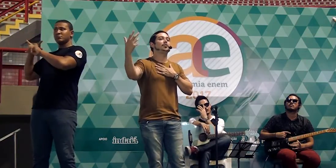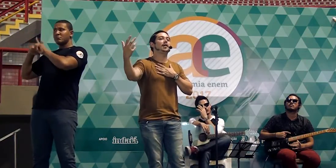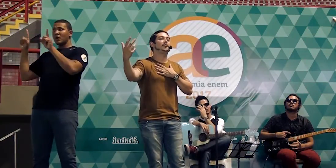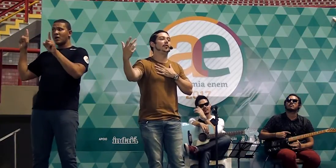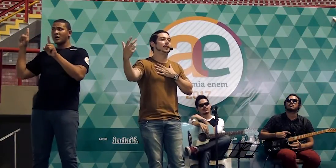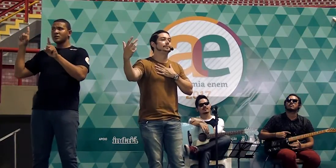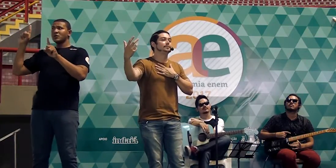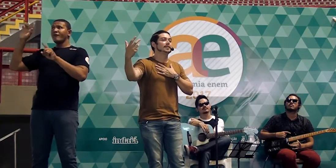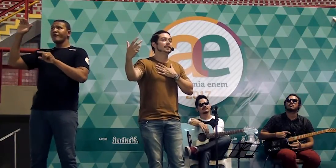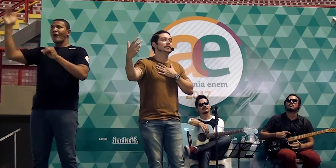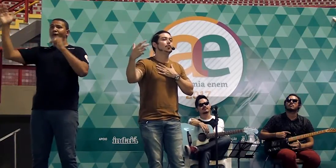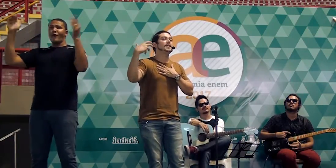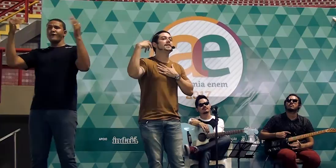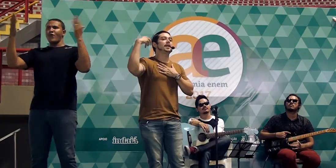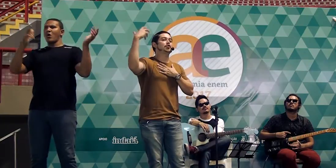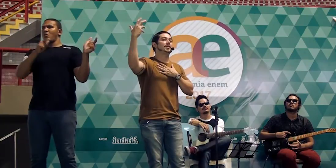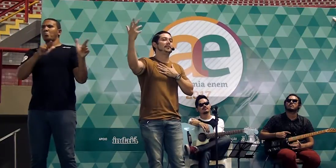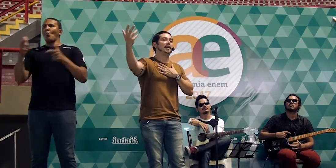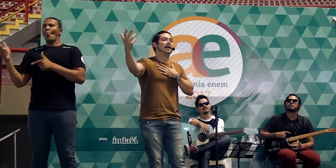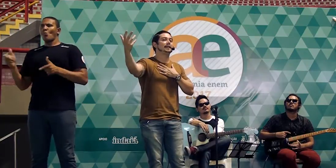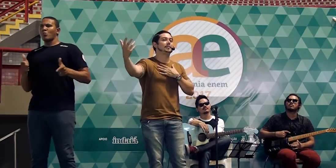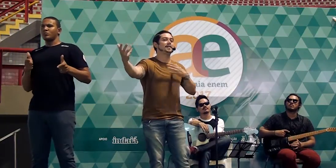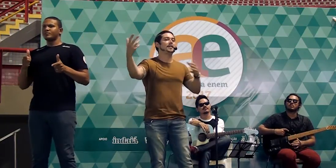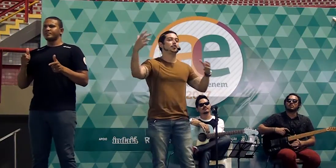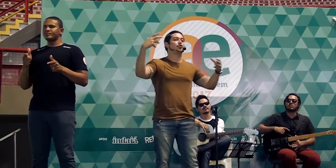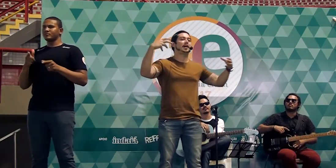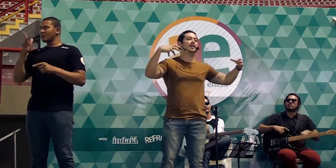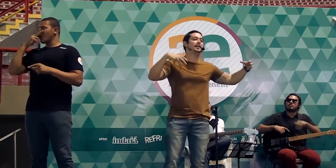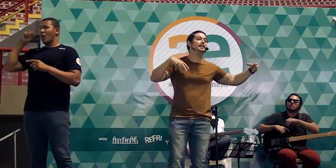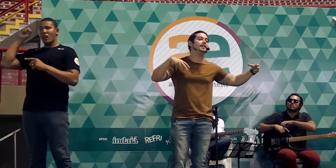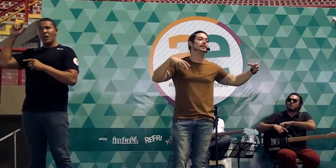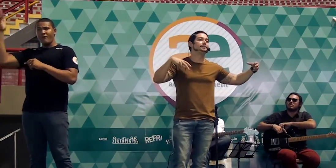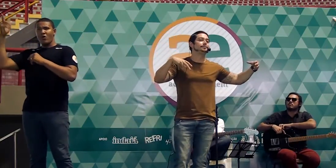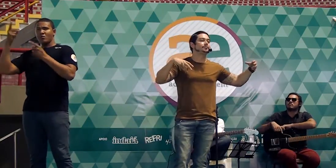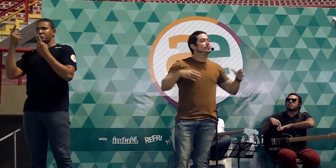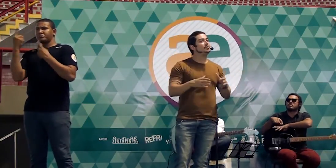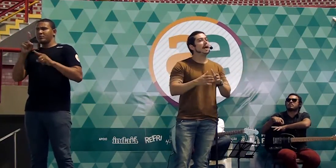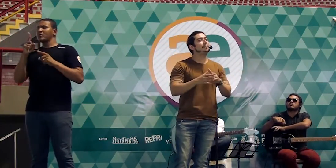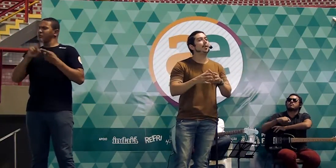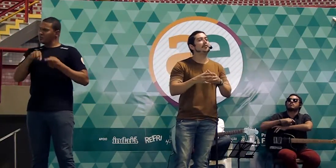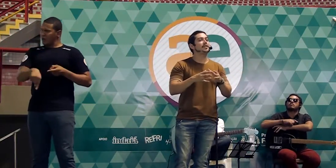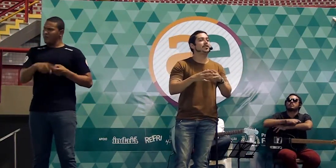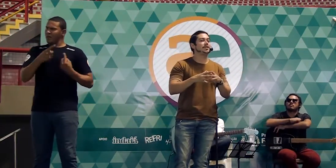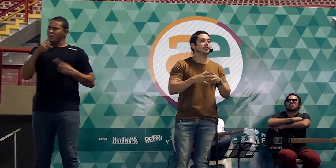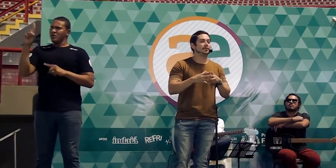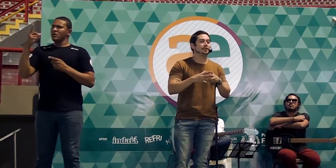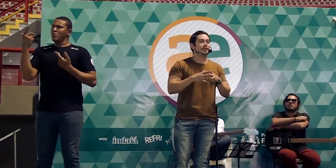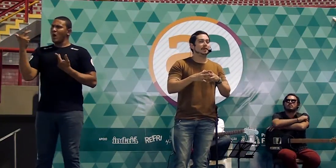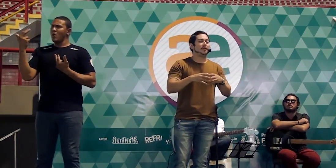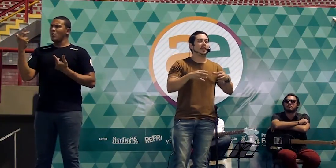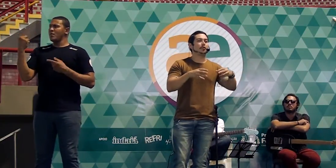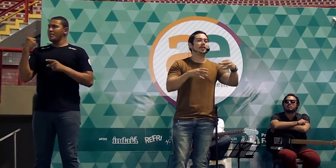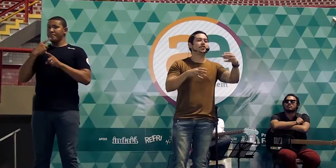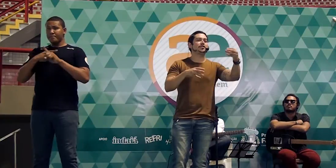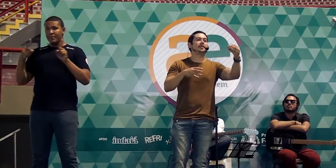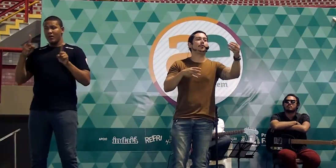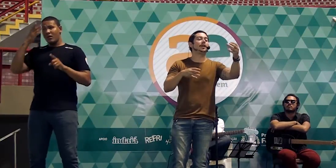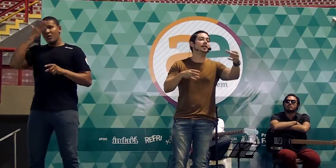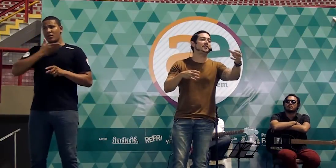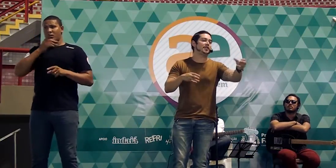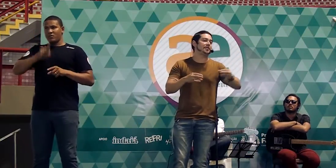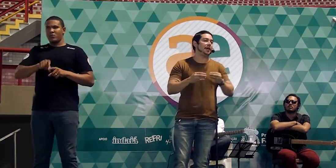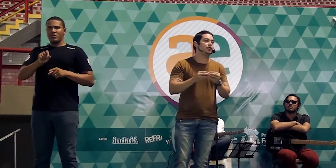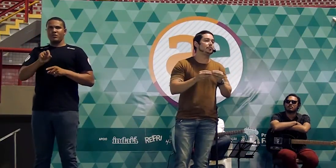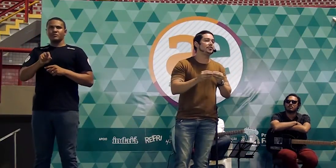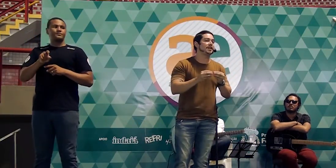estava chegando lá fora. O que se questionava lá, também se questionava aqui. A prova disso foi que quando a gente teve